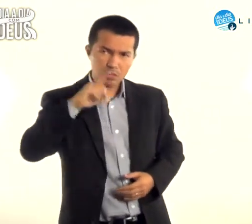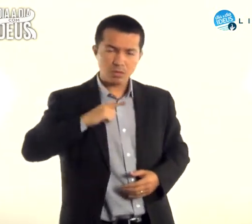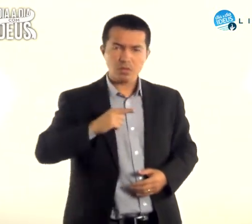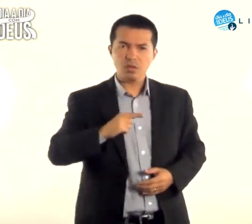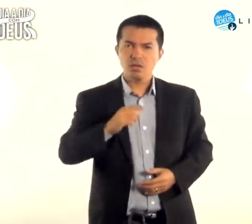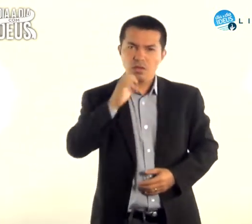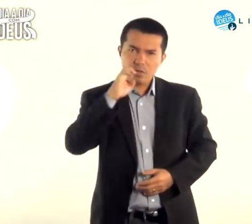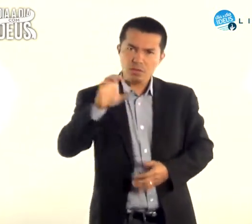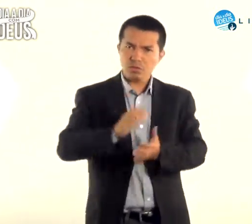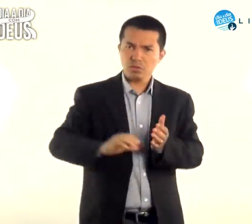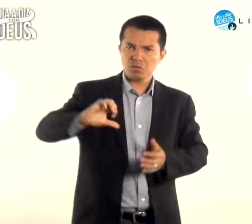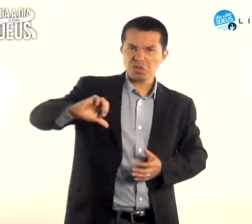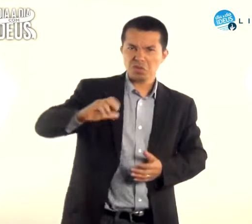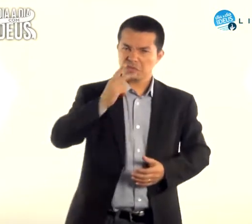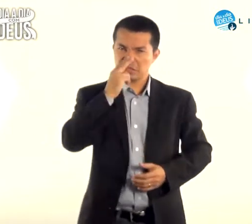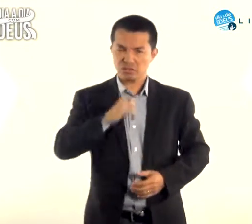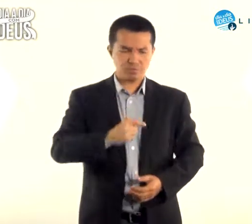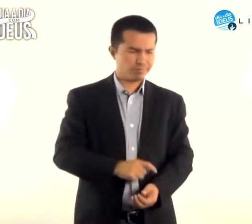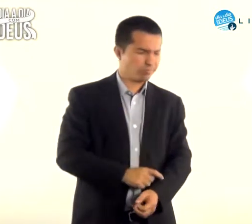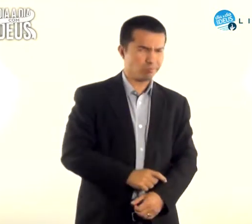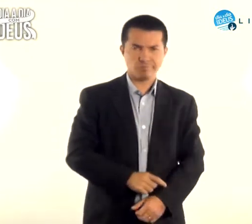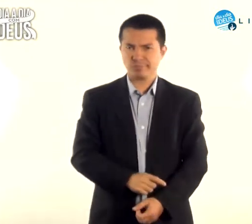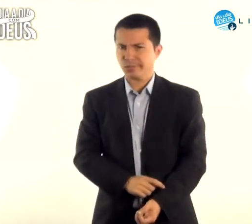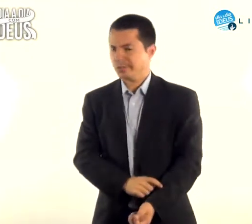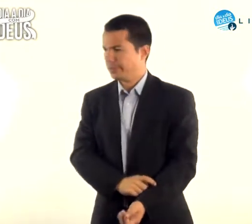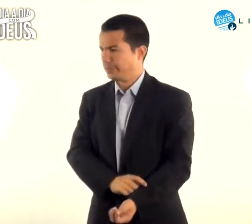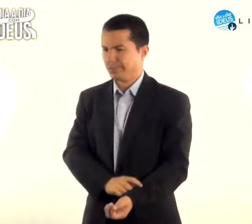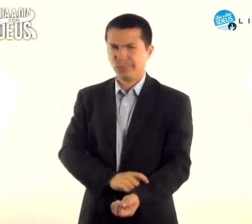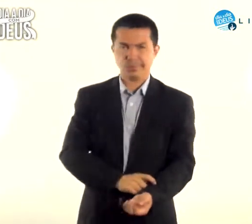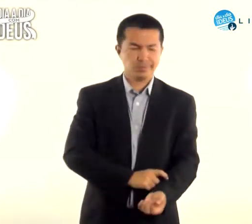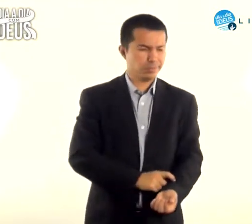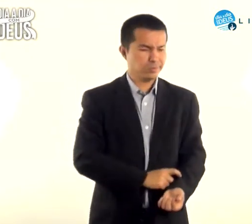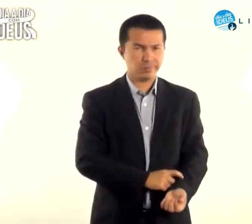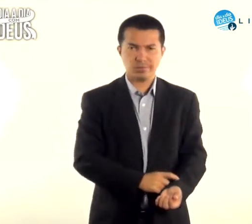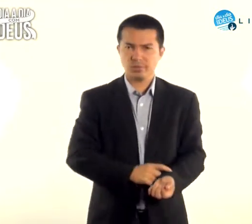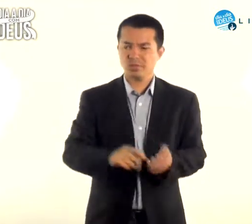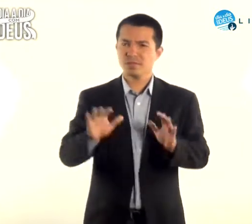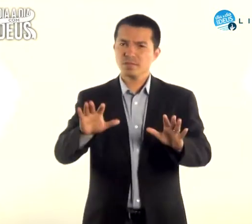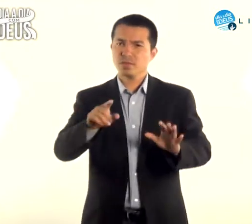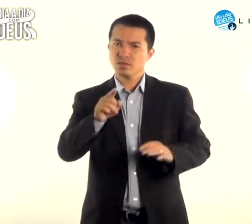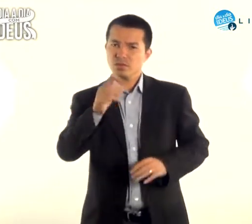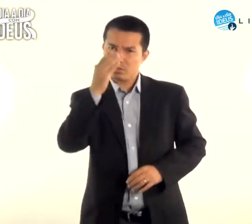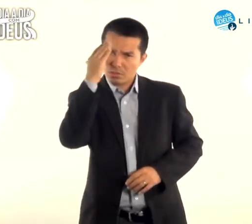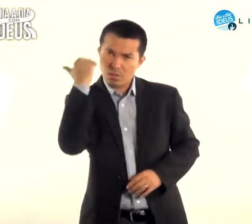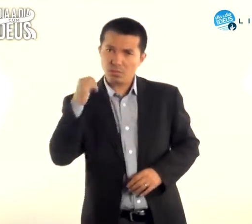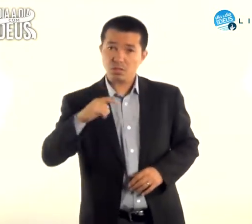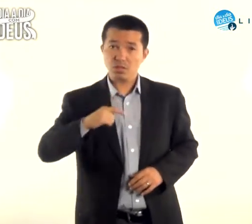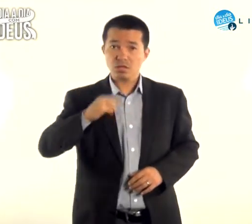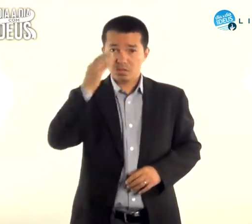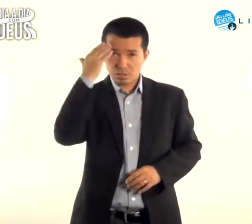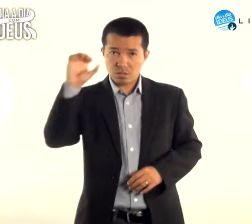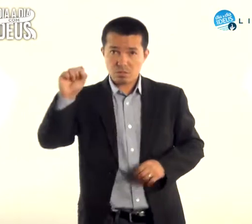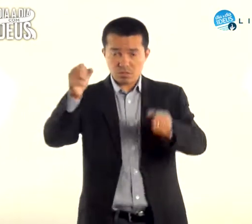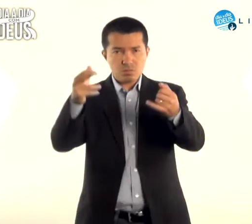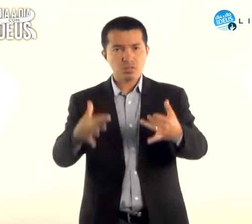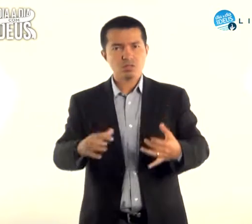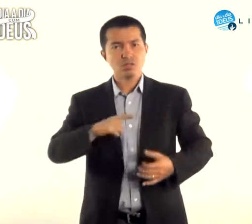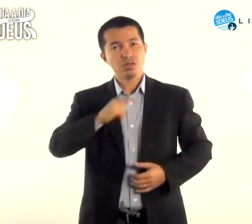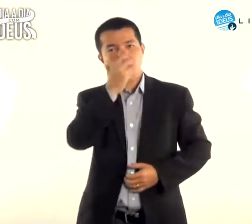até mal-humorado. Ele vai dizer: olha, tanto aquele que ama a Deus como aquele que não ama ou que não reconhece Deus na